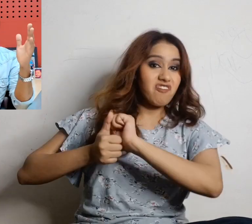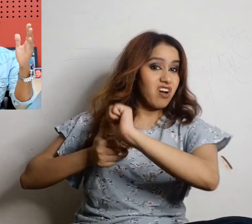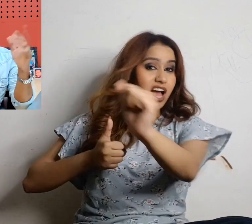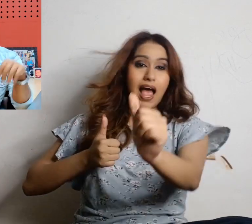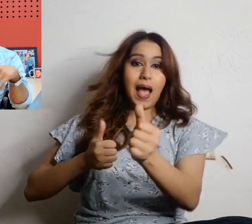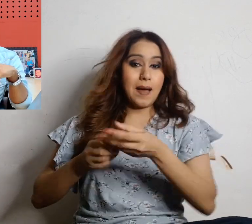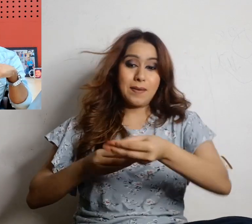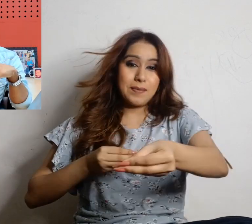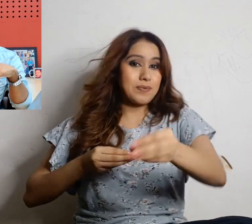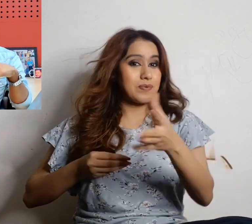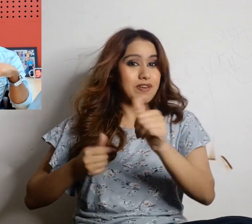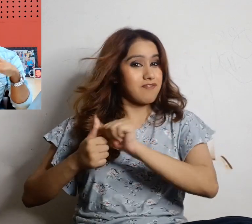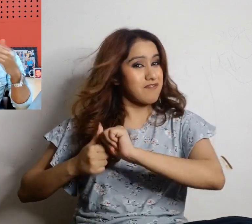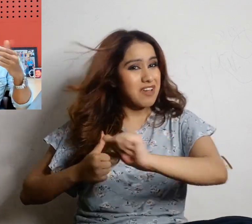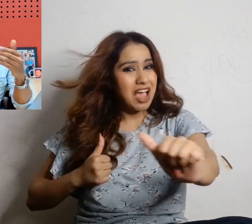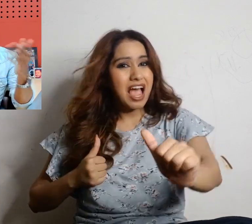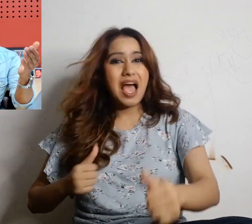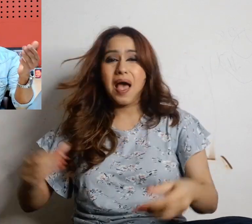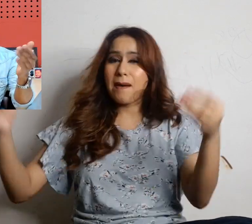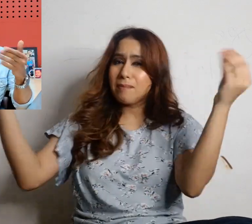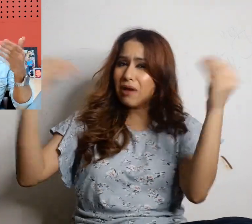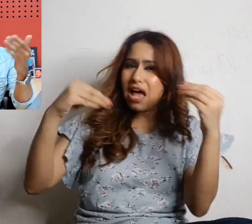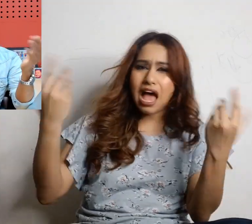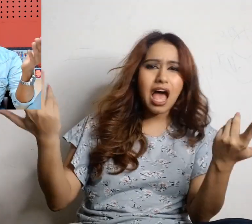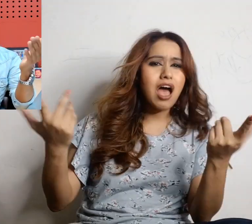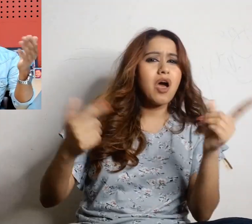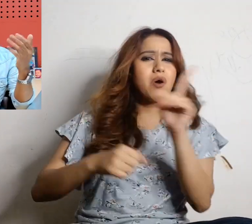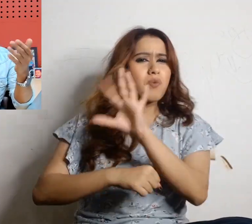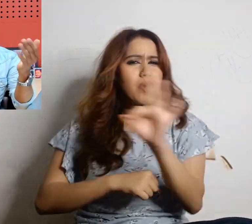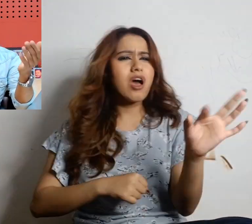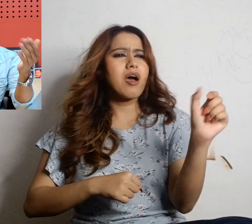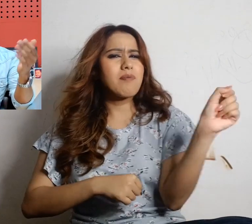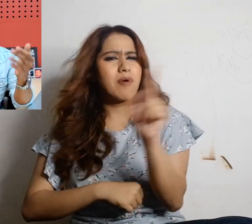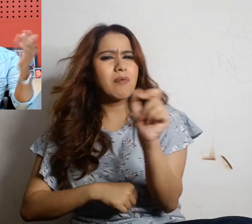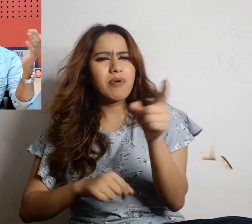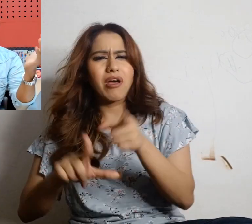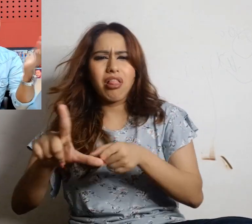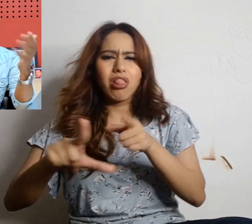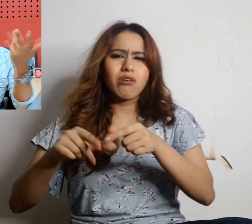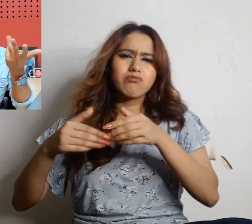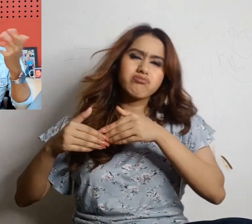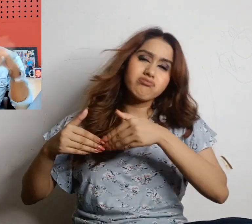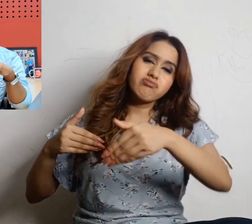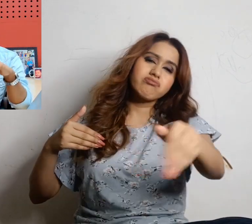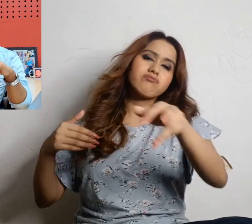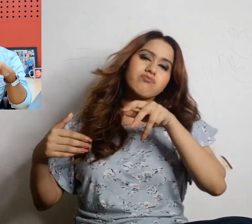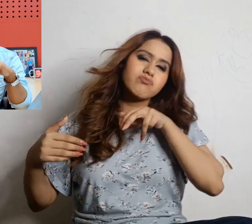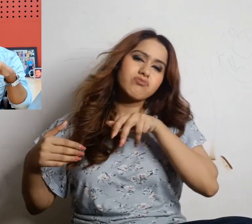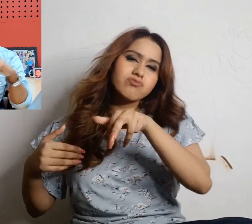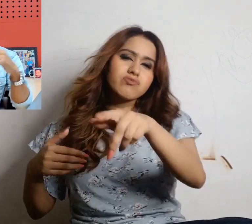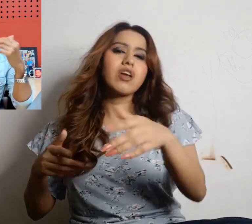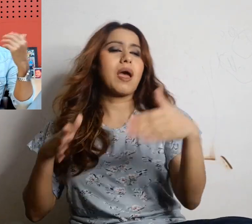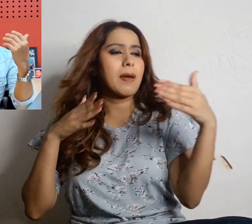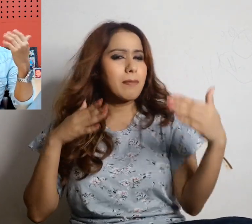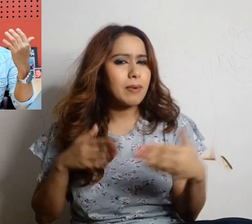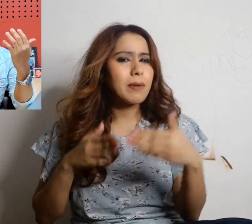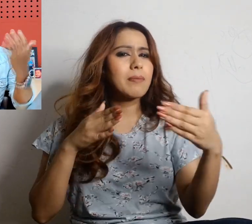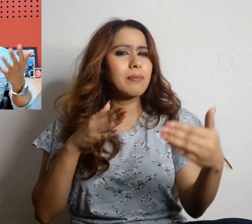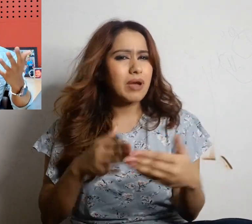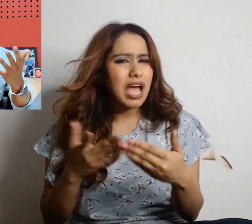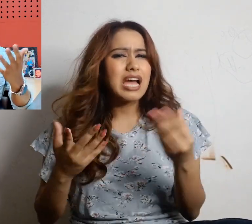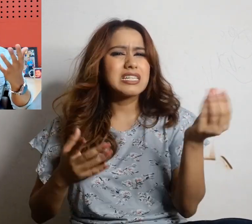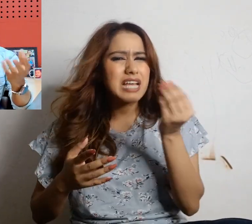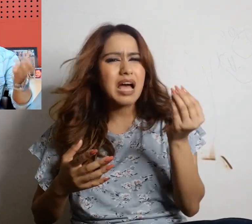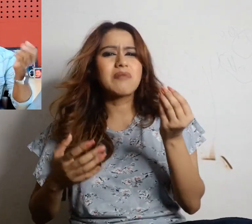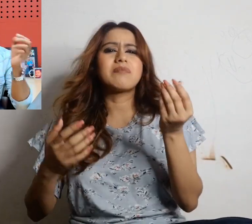दूर उसे यात्रा करनी थी। मौसम बदलते रहे, लड़का चलता रहा। कब दिन हफ्तों में, हफ्ते महीनों में बदल गए, उसे पता नहीं चला। तरह तरह के लोगों से